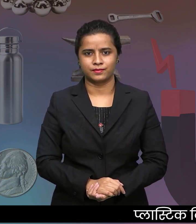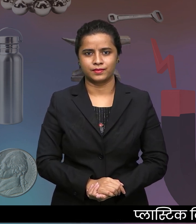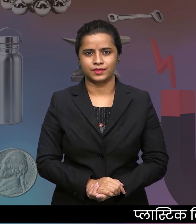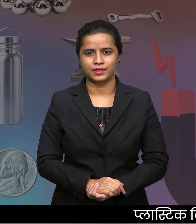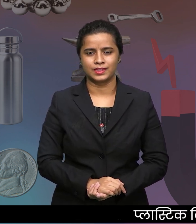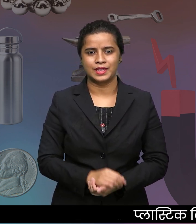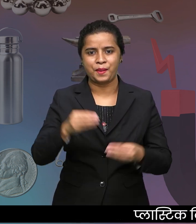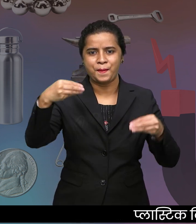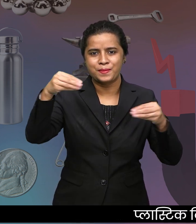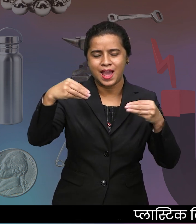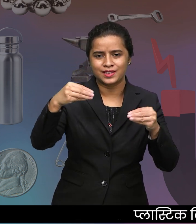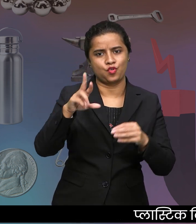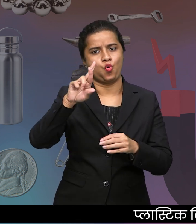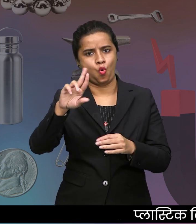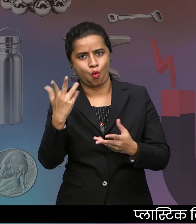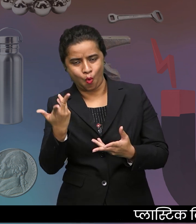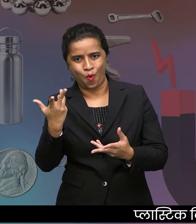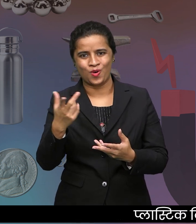प्लास्टिक किंवा कागदाचा कप घ्या.